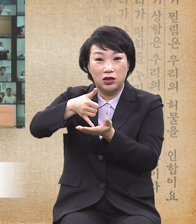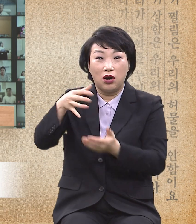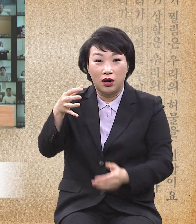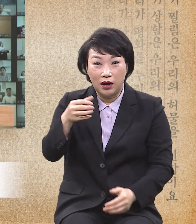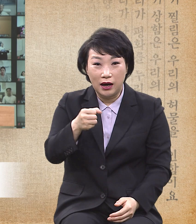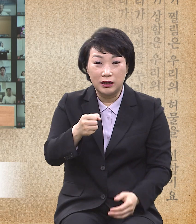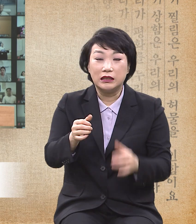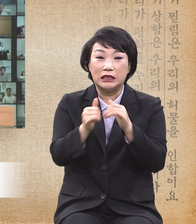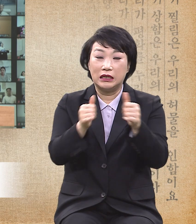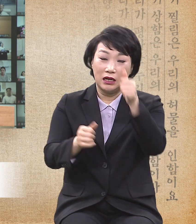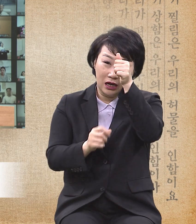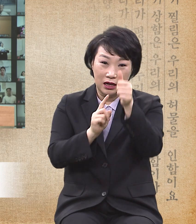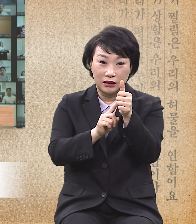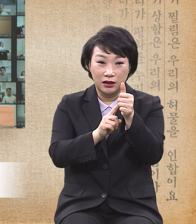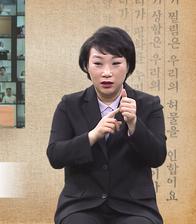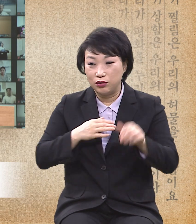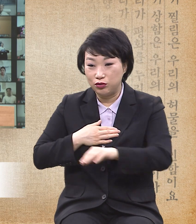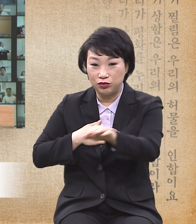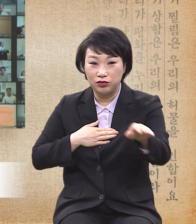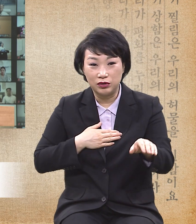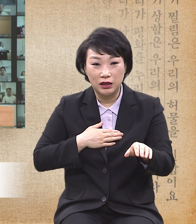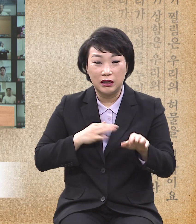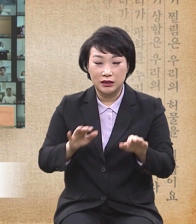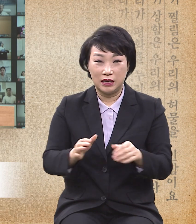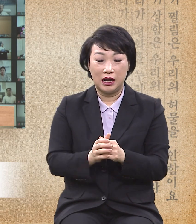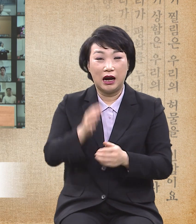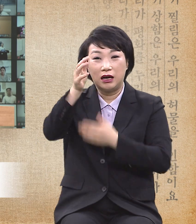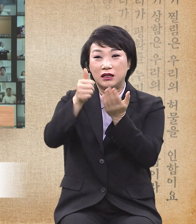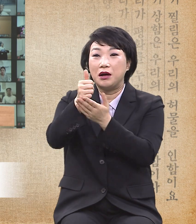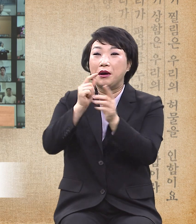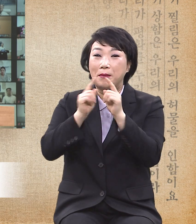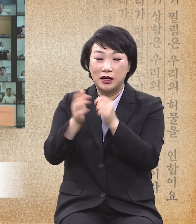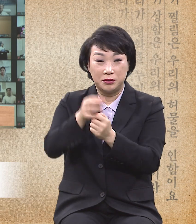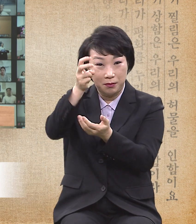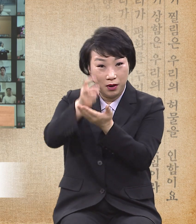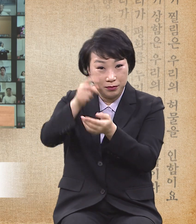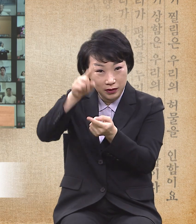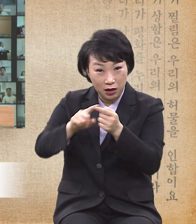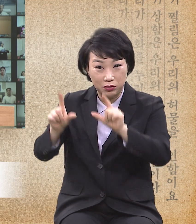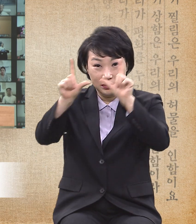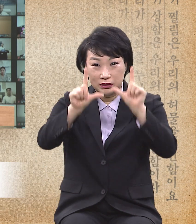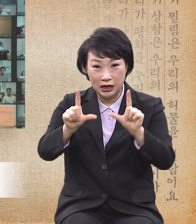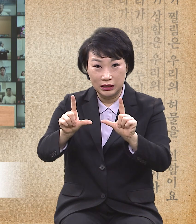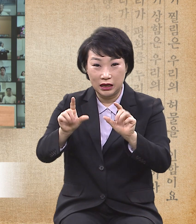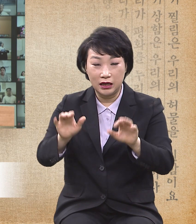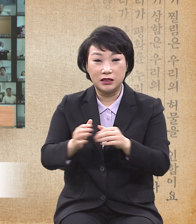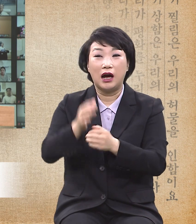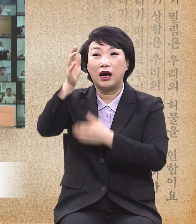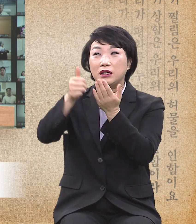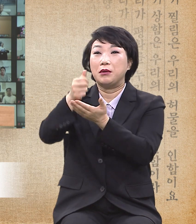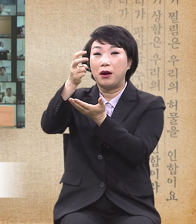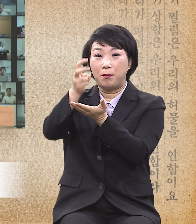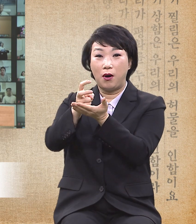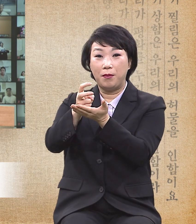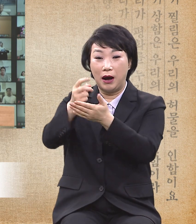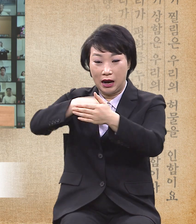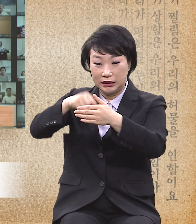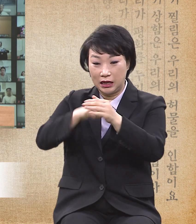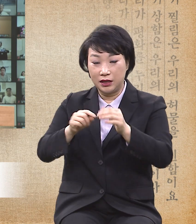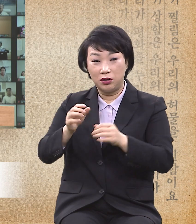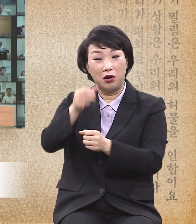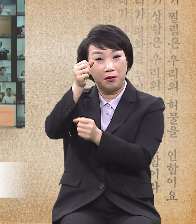가진 인간들은 하나님의 말씀의 법대로 살도록 하나님의 법